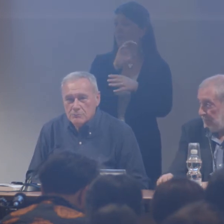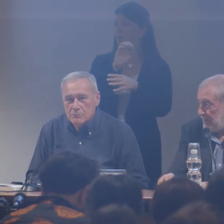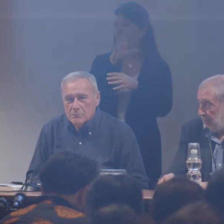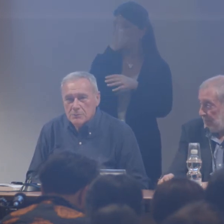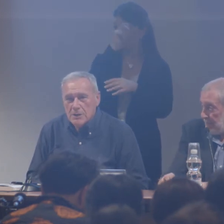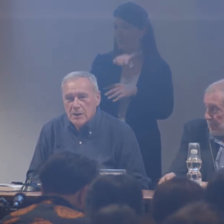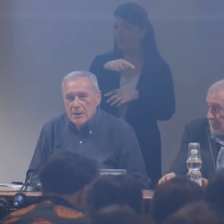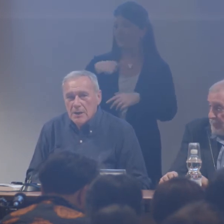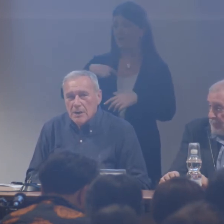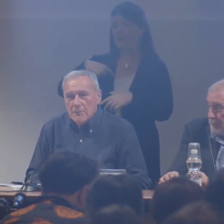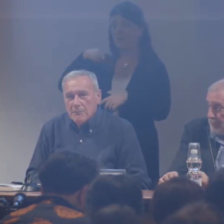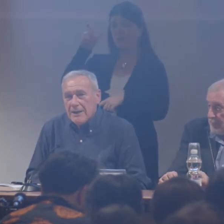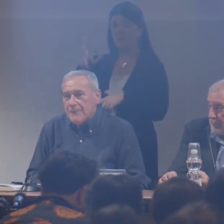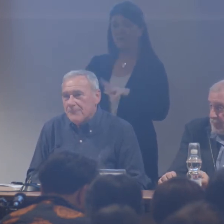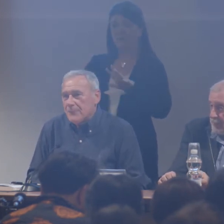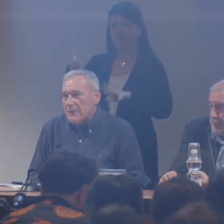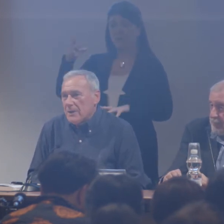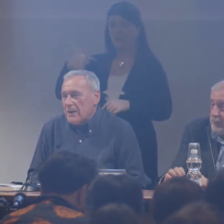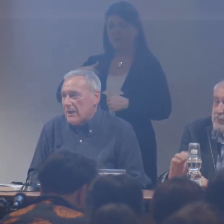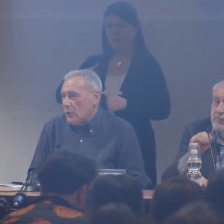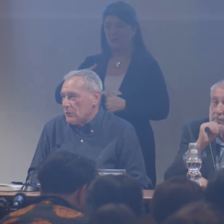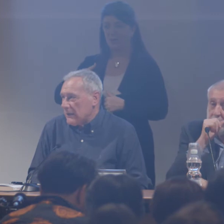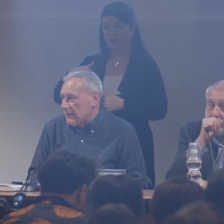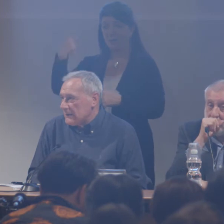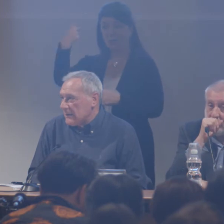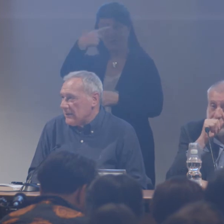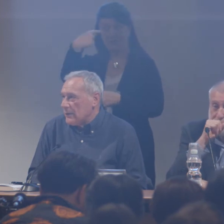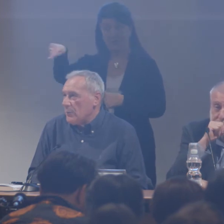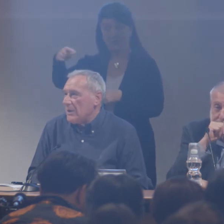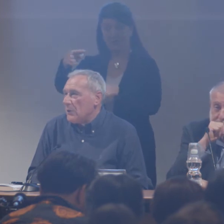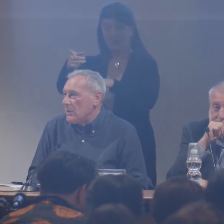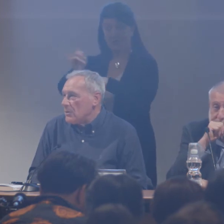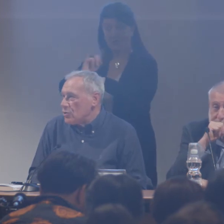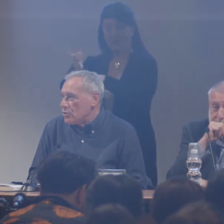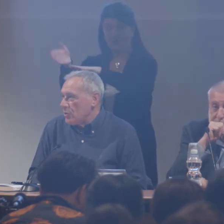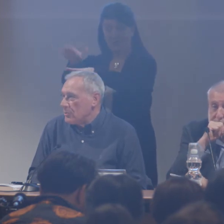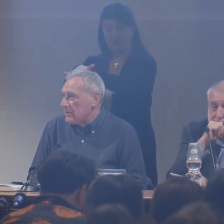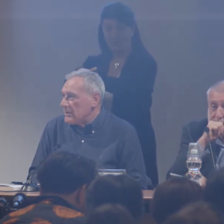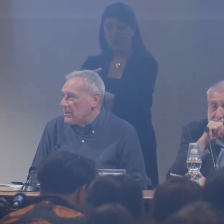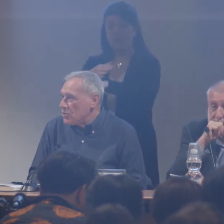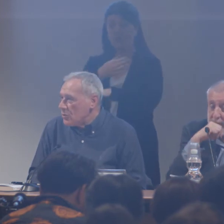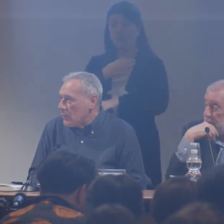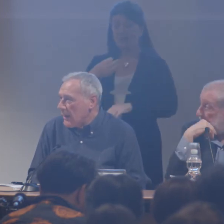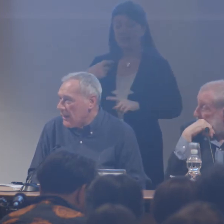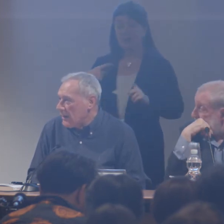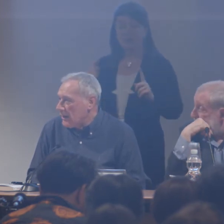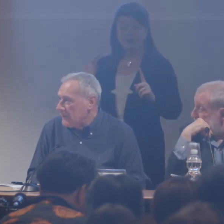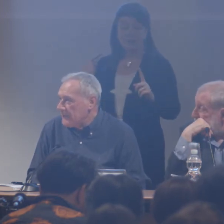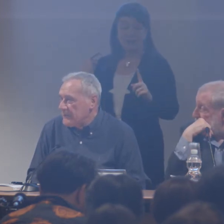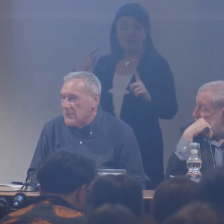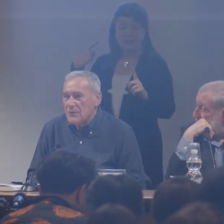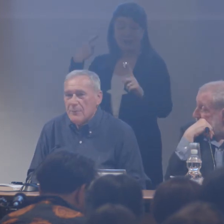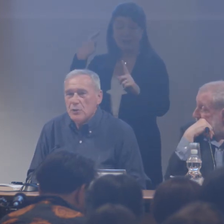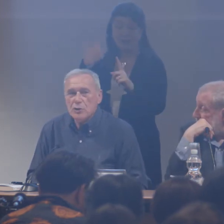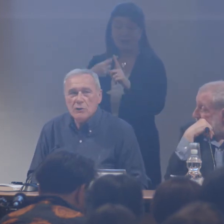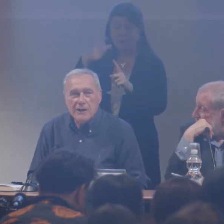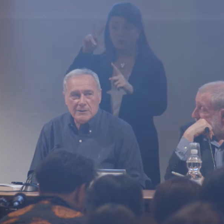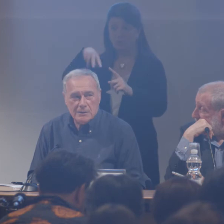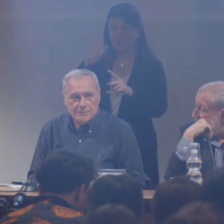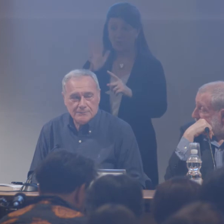magistrato. Bene, era l'80, nel 2015, dopo 35 anni, ci